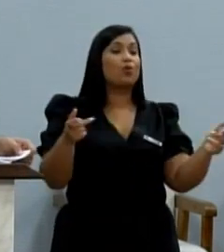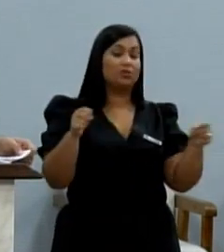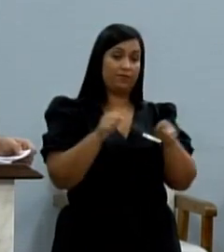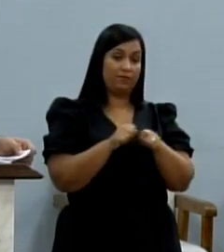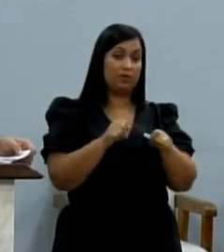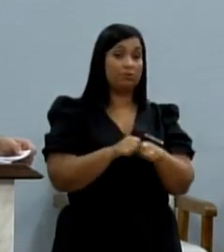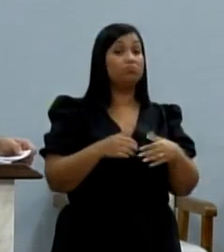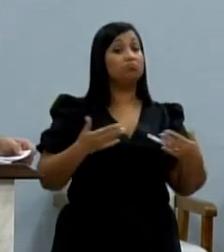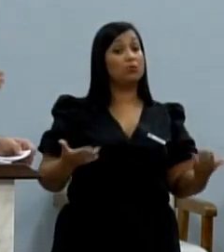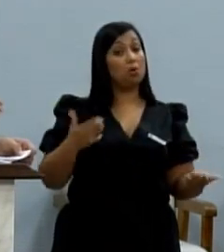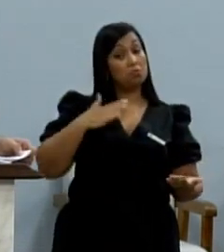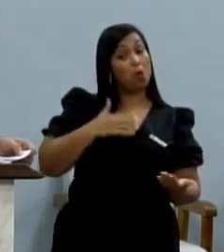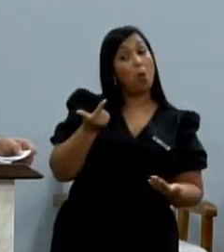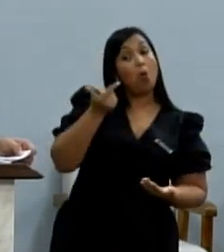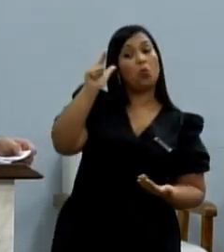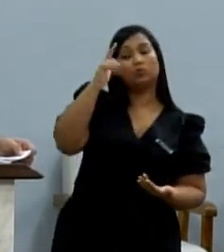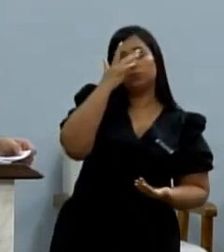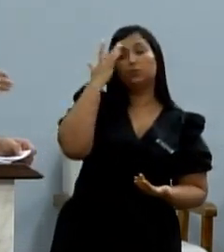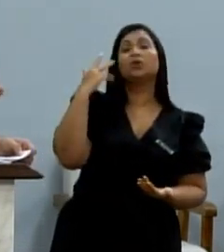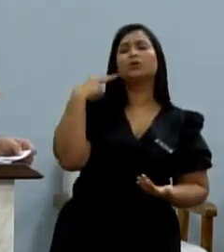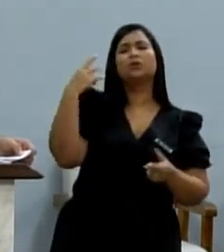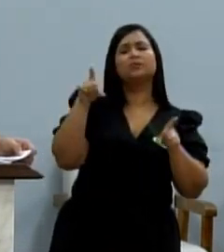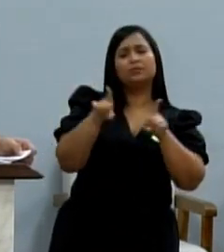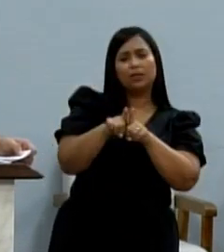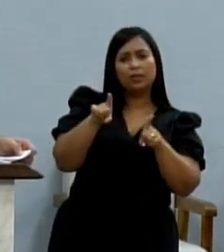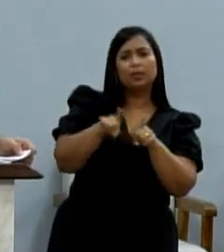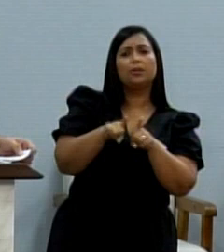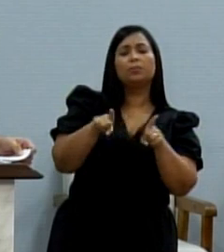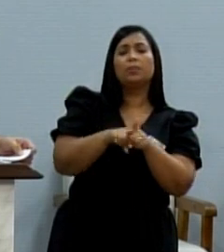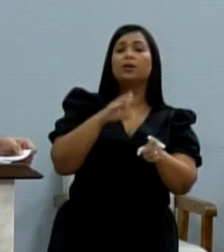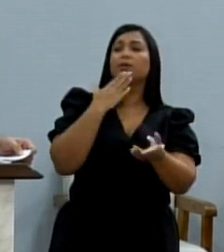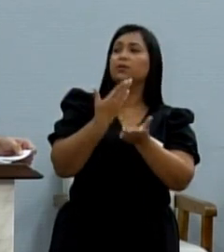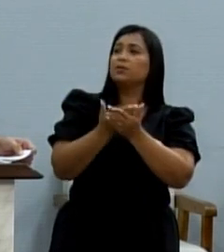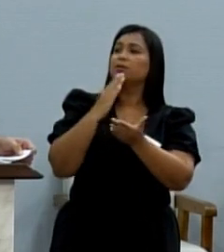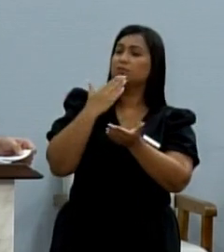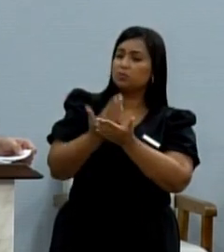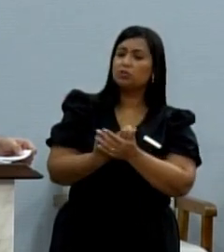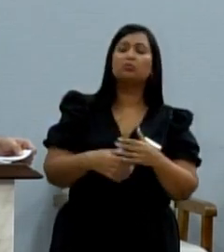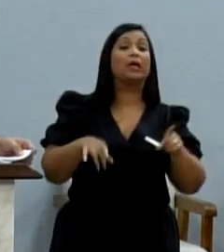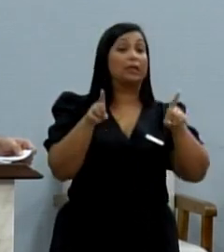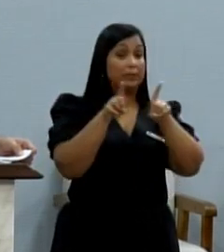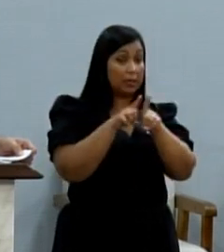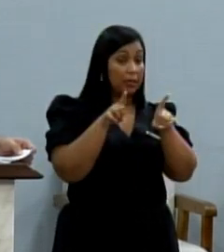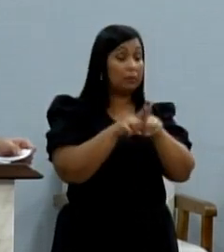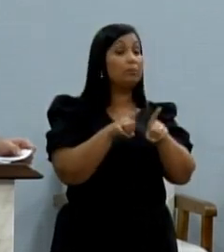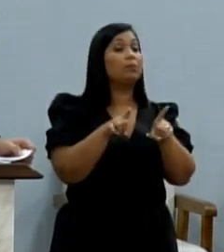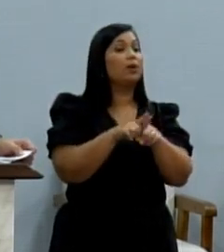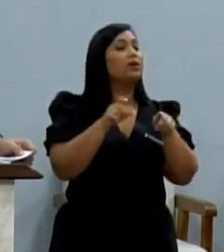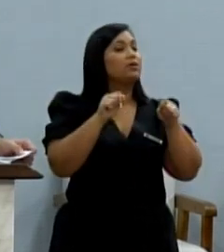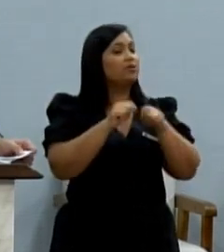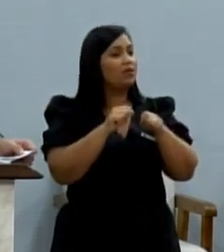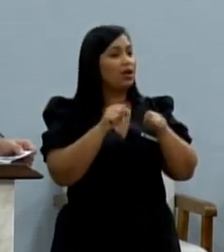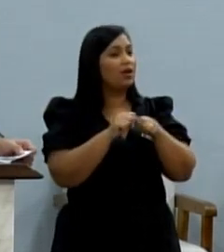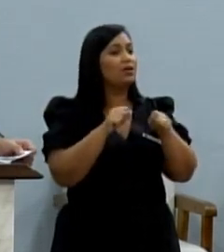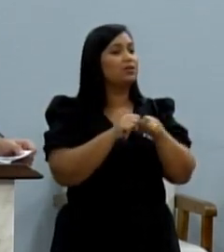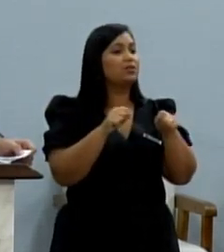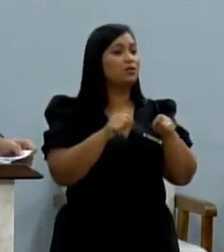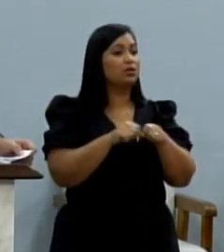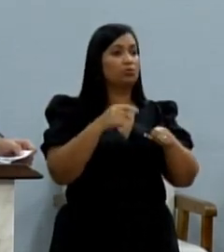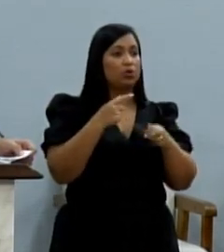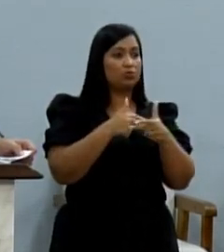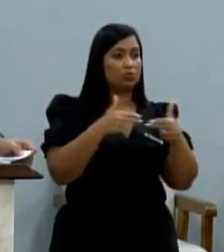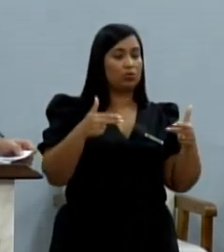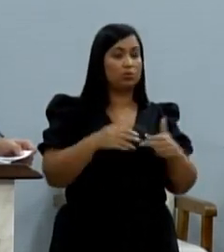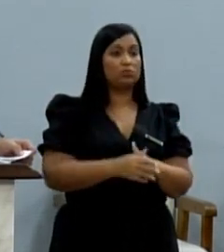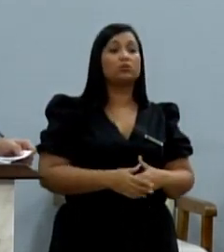então Além de Mim outros vereadores também nessa nesses pedidos também estiveram ali fazendo a sua parte então